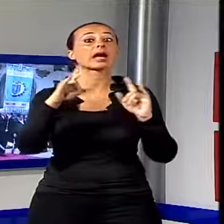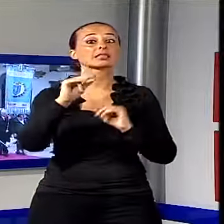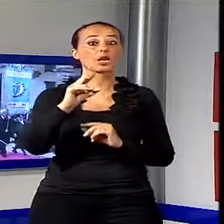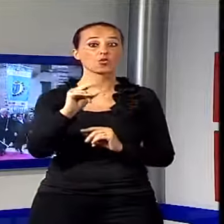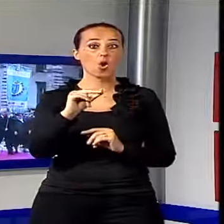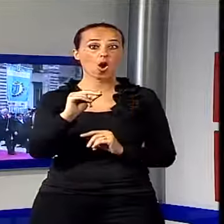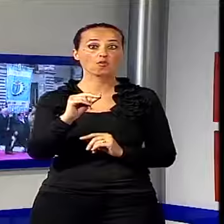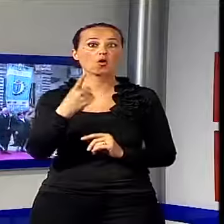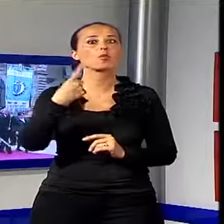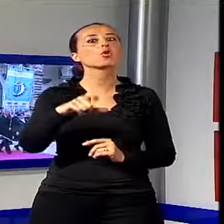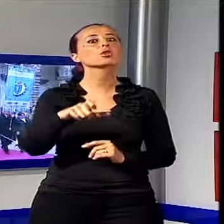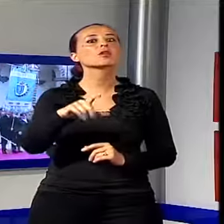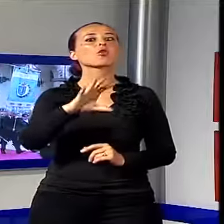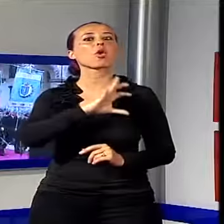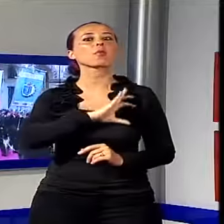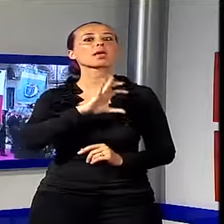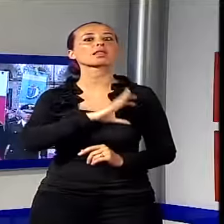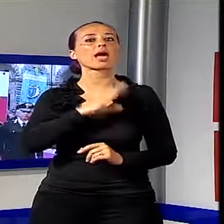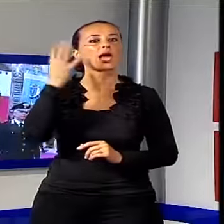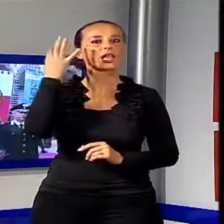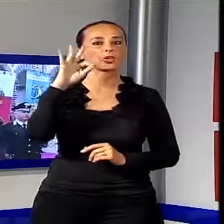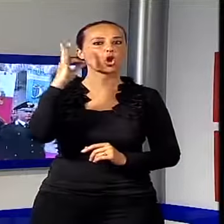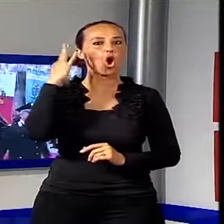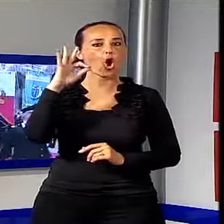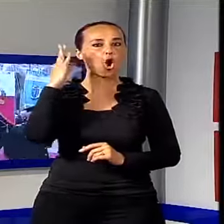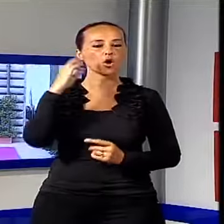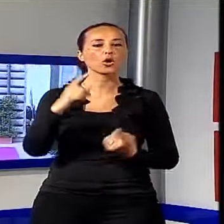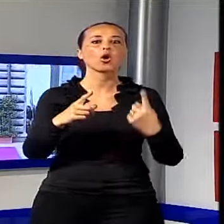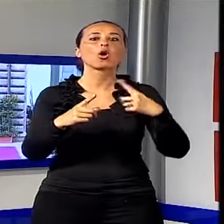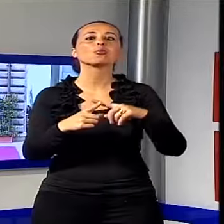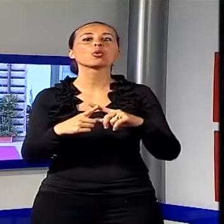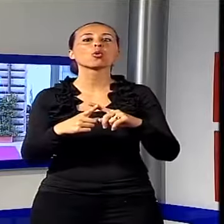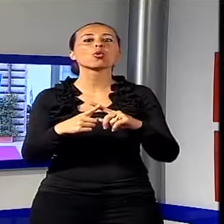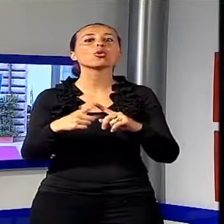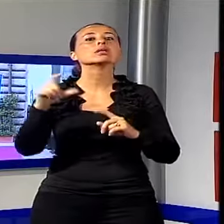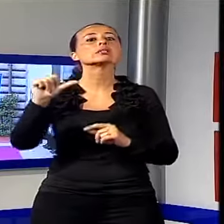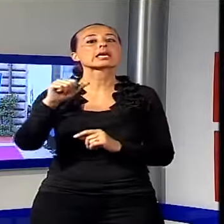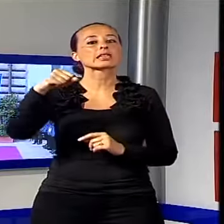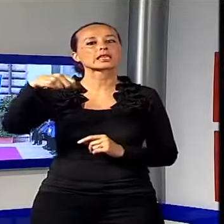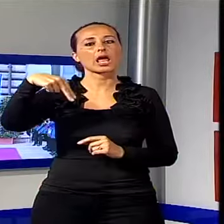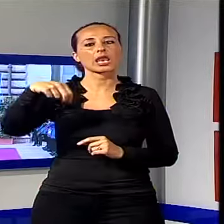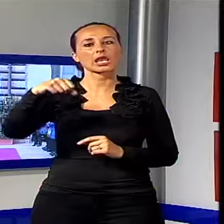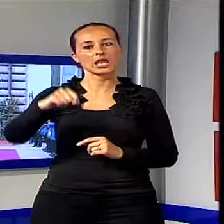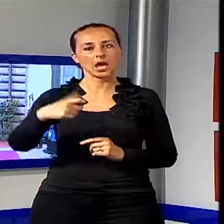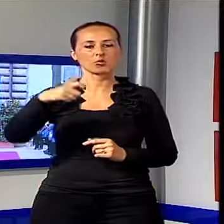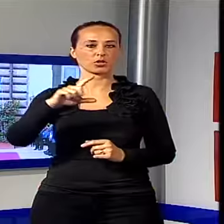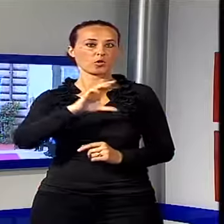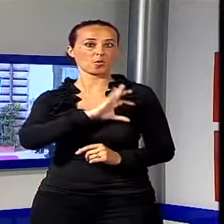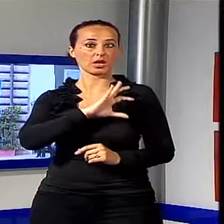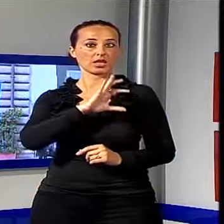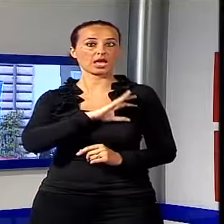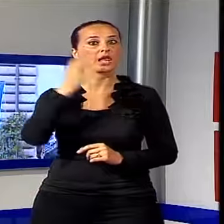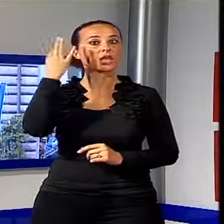d'oro al valore civile per i sei comuni della Garfagnana, e quello di Sant'Anna di Stazzema, decorato con la medaglia d'oro al merito